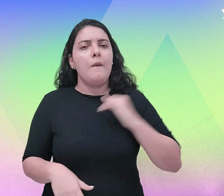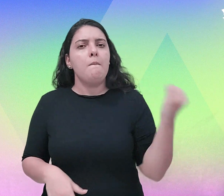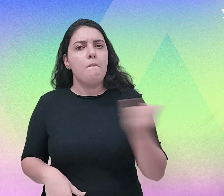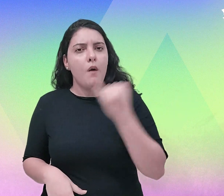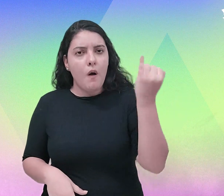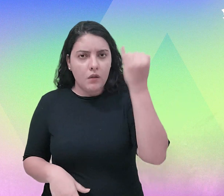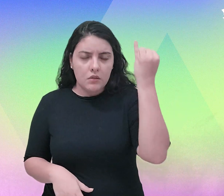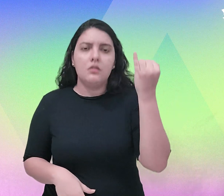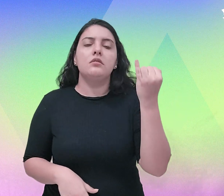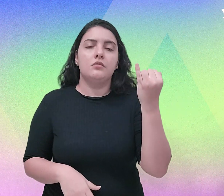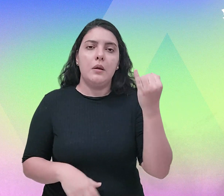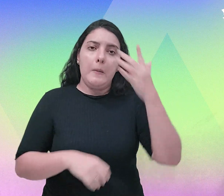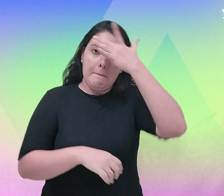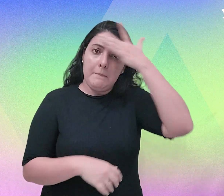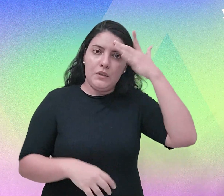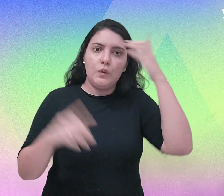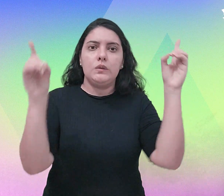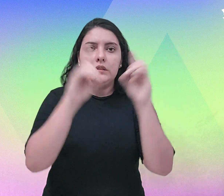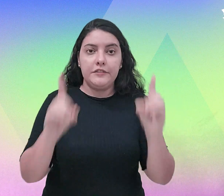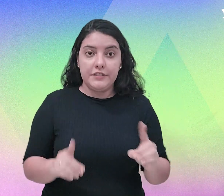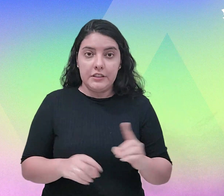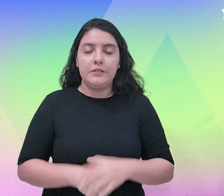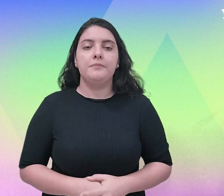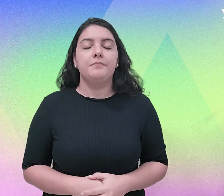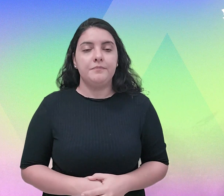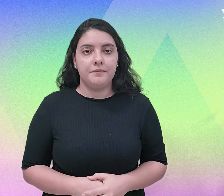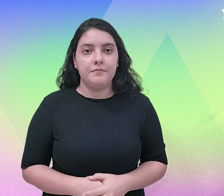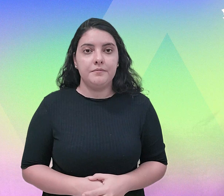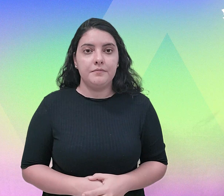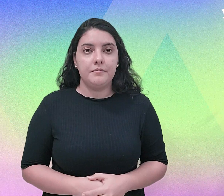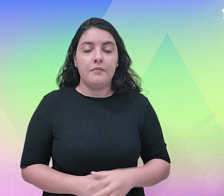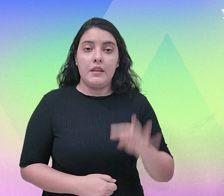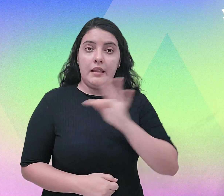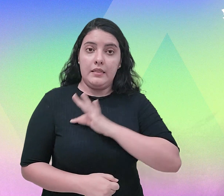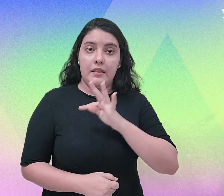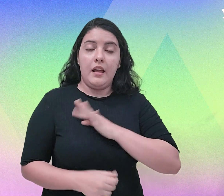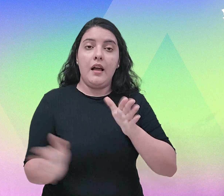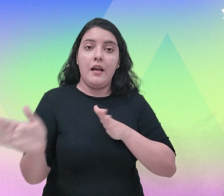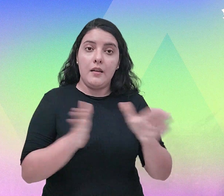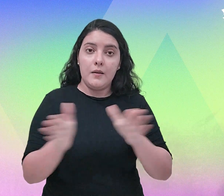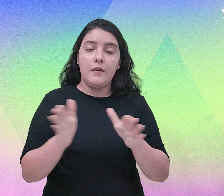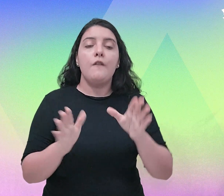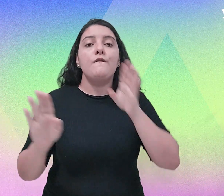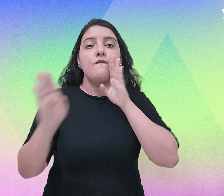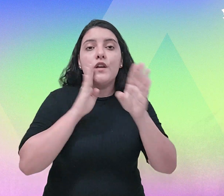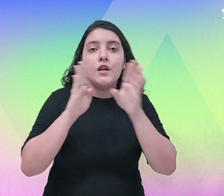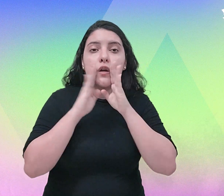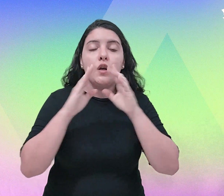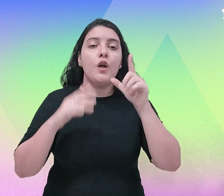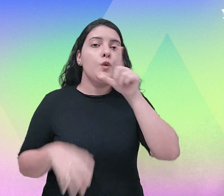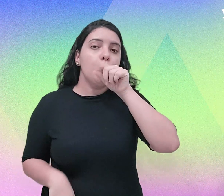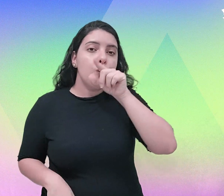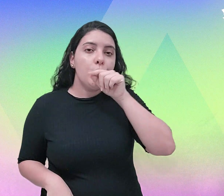redes sociais para pessoas com deficiências as técnicas de acessibilidade para Facebook Twitter Instagram